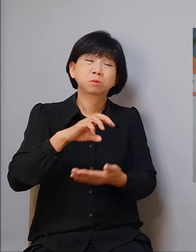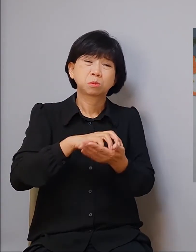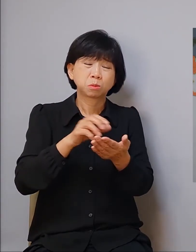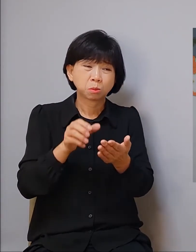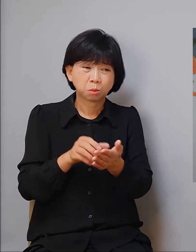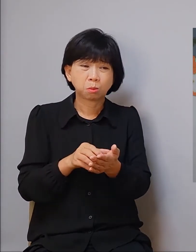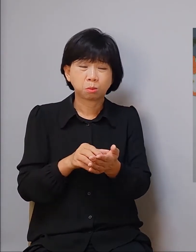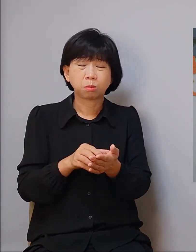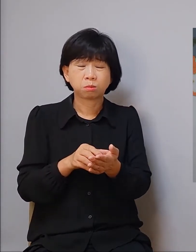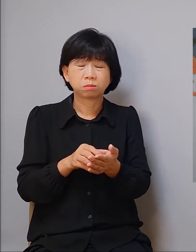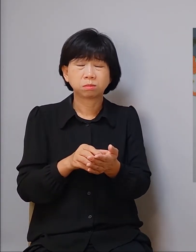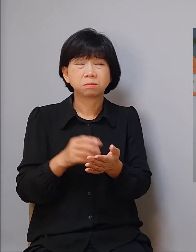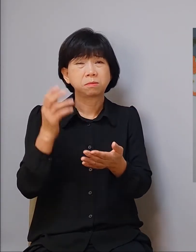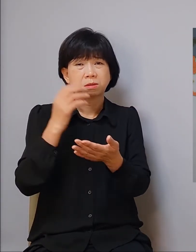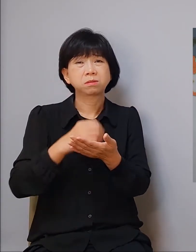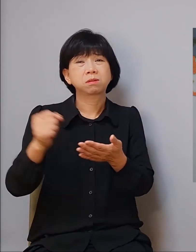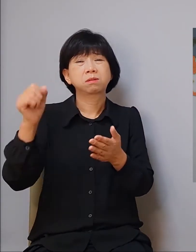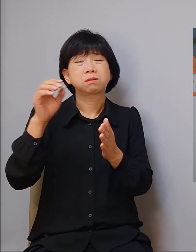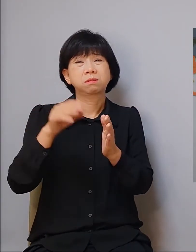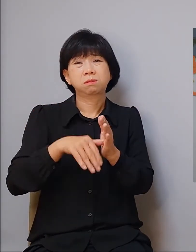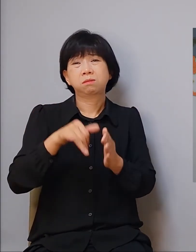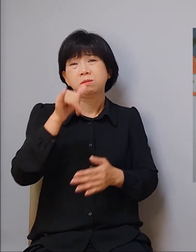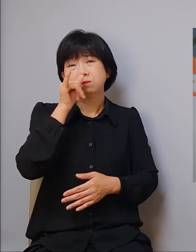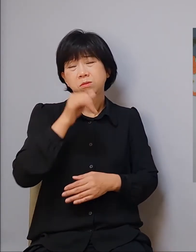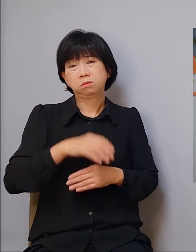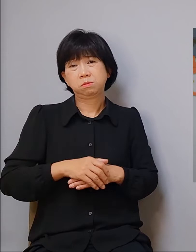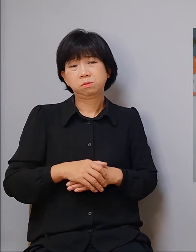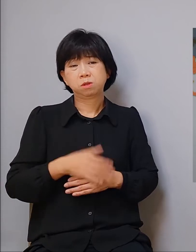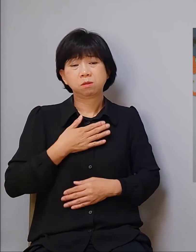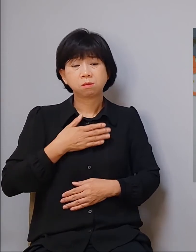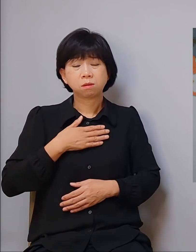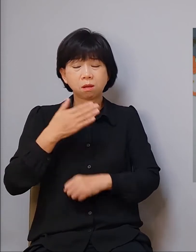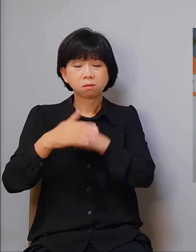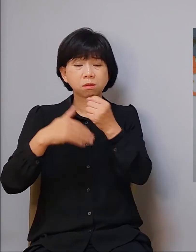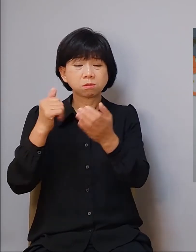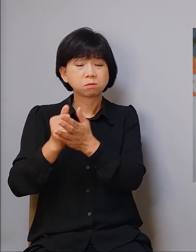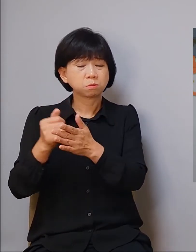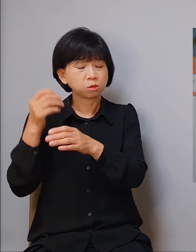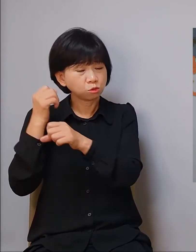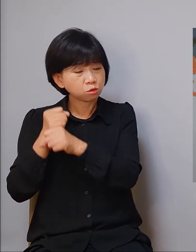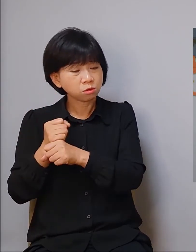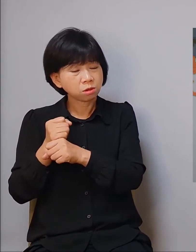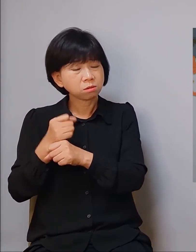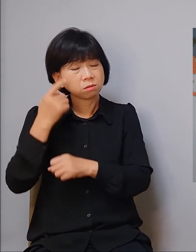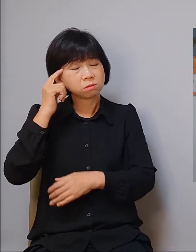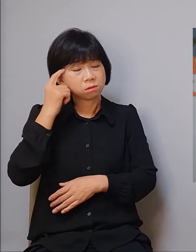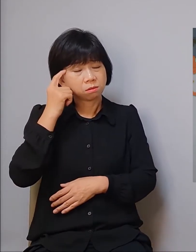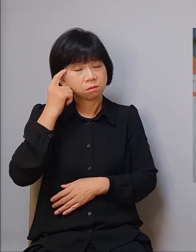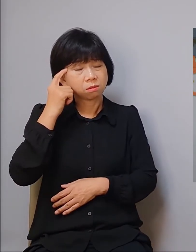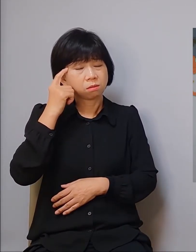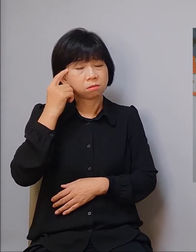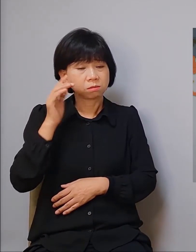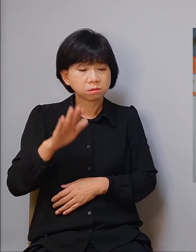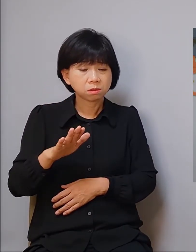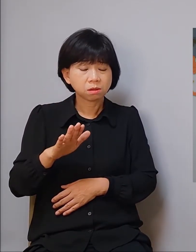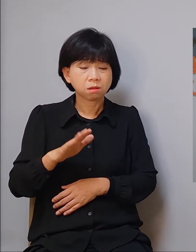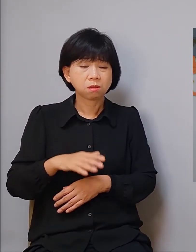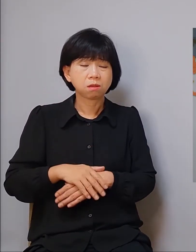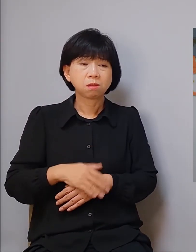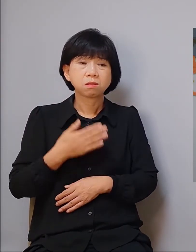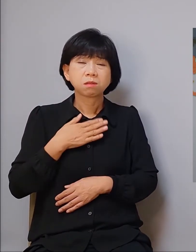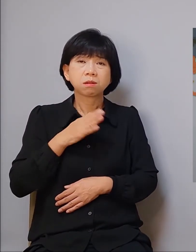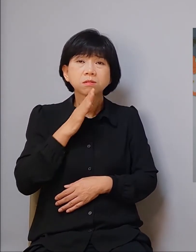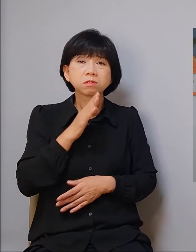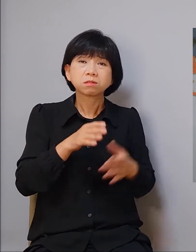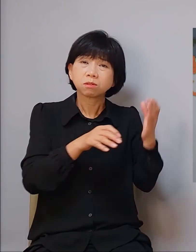그러실 때가 있습니다. 여전히 나는 하나님을 신뢰하고 있다고 생각했습니다. 하지만 진짜 우리가 의지하는